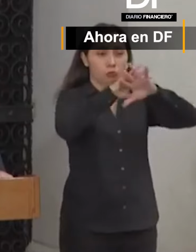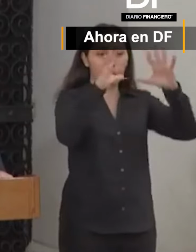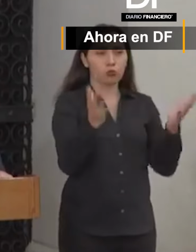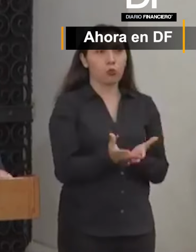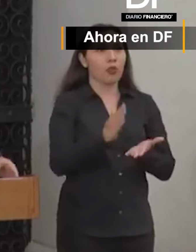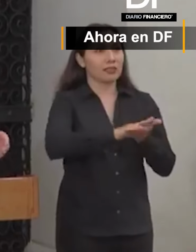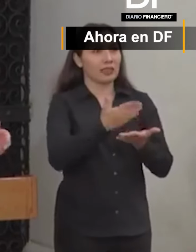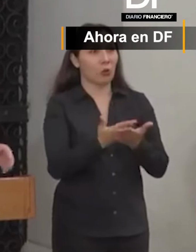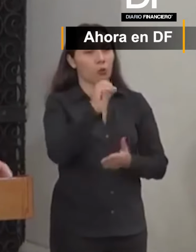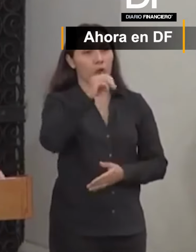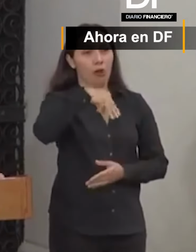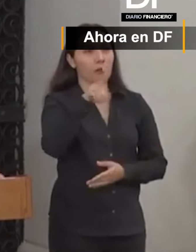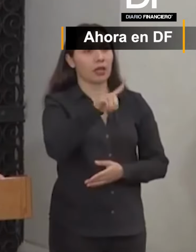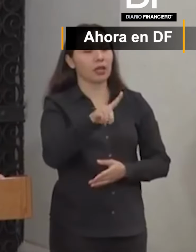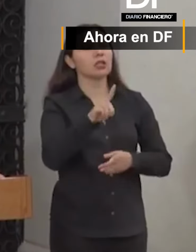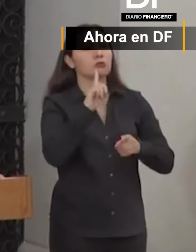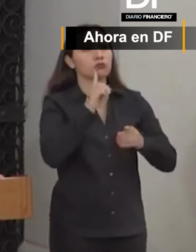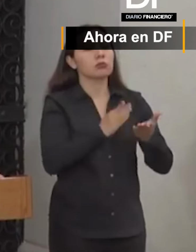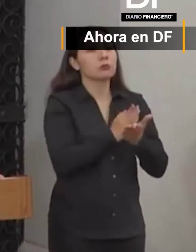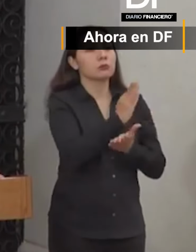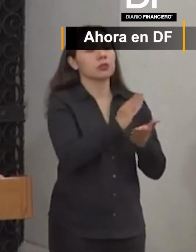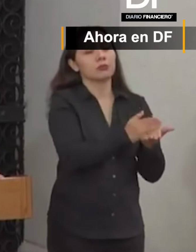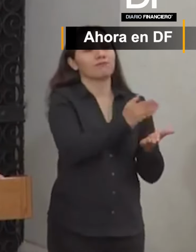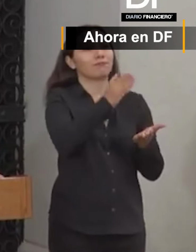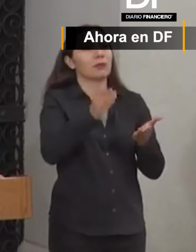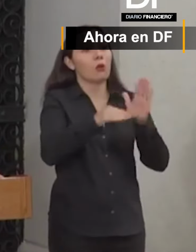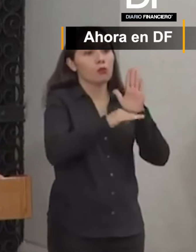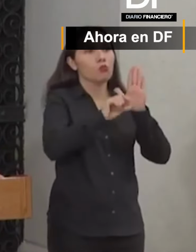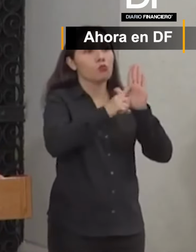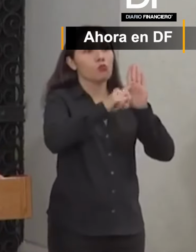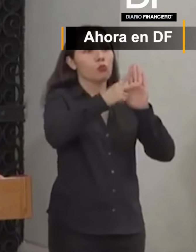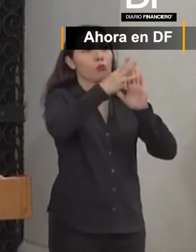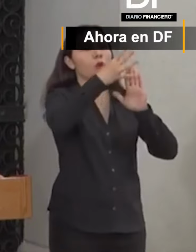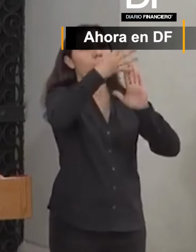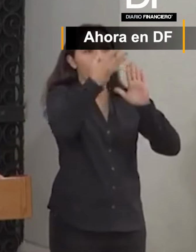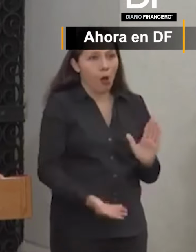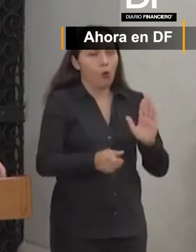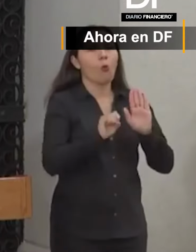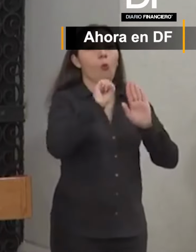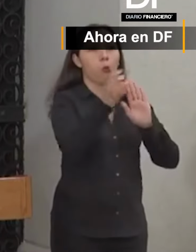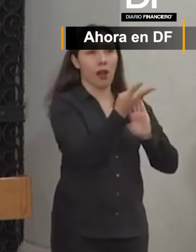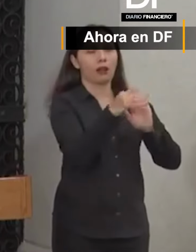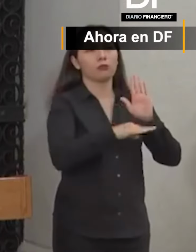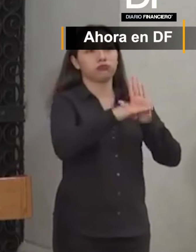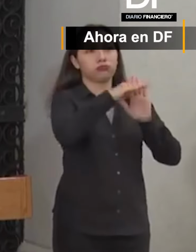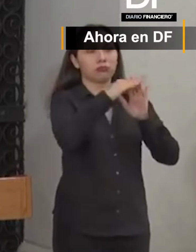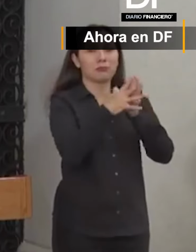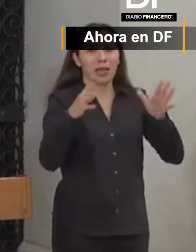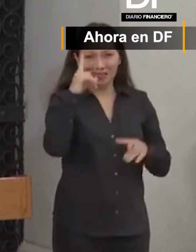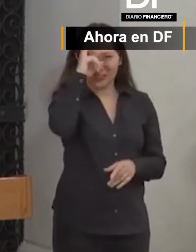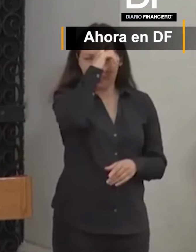Salud, hemos ingresado a la etapa 4 de esta enfermedad. Esta es la etapa más